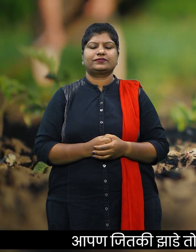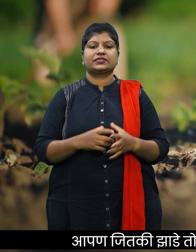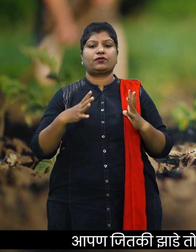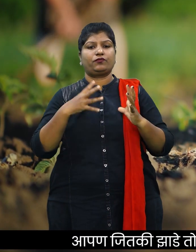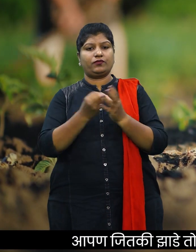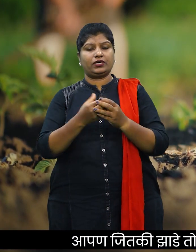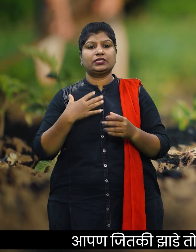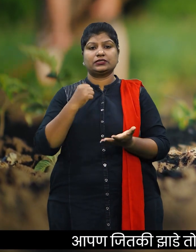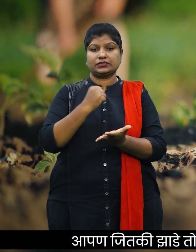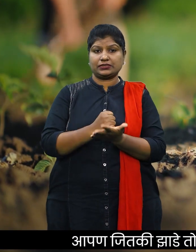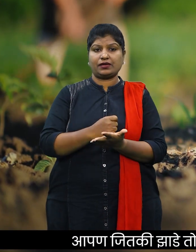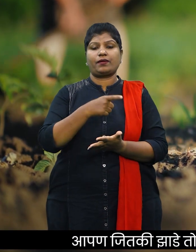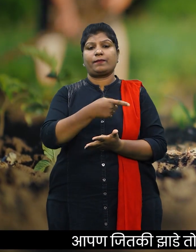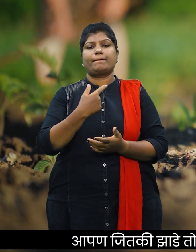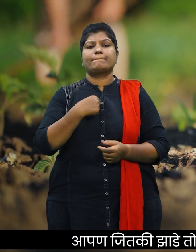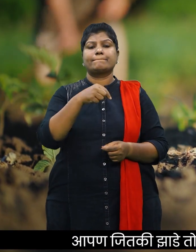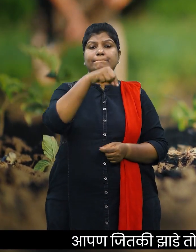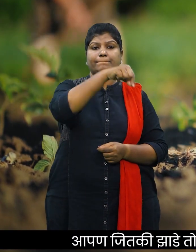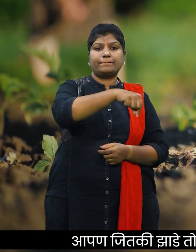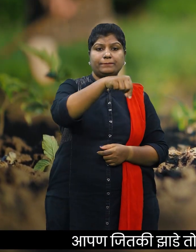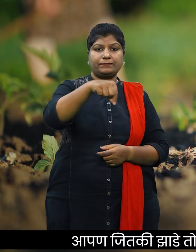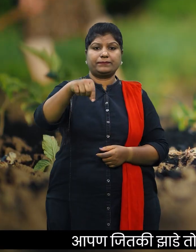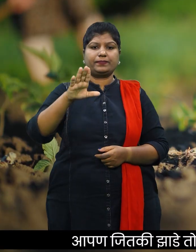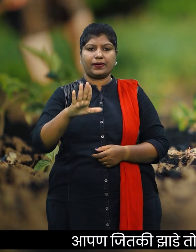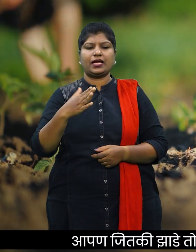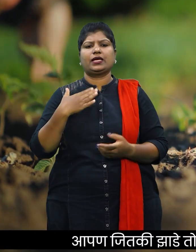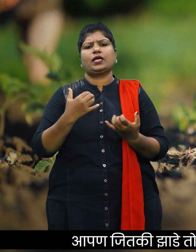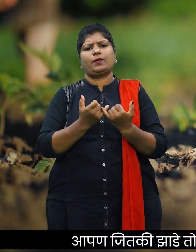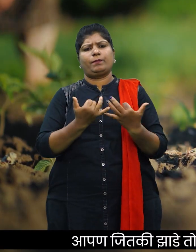आपण जितकी झाडे तोडली जाते तितकी तरी झाडे लावली पाहिजेत.